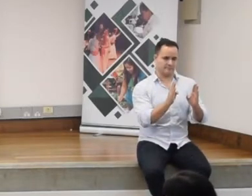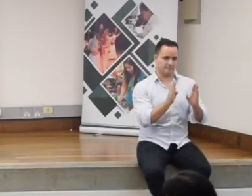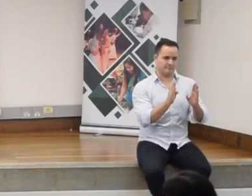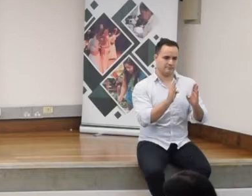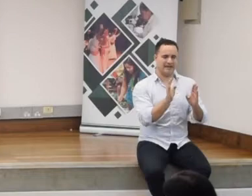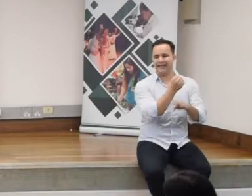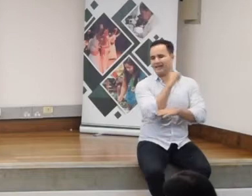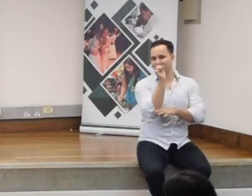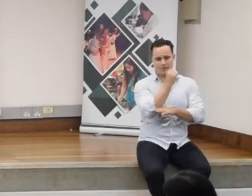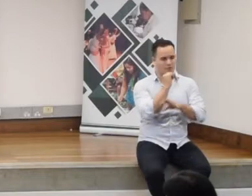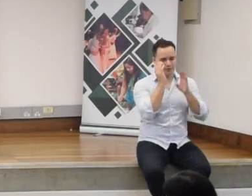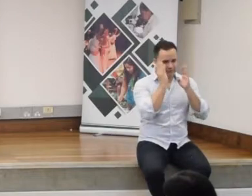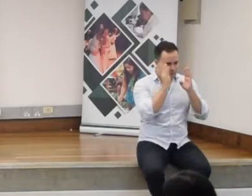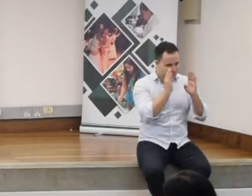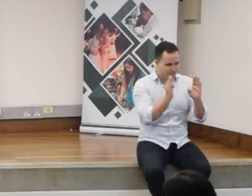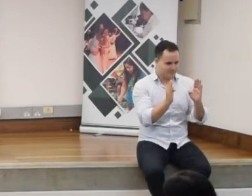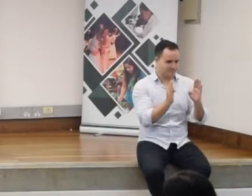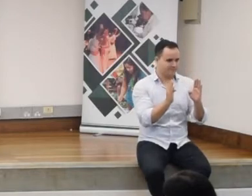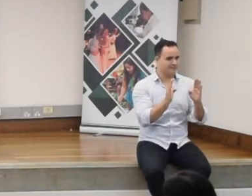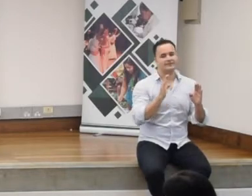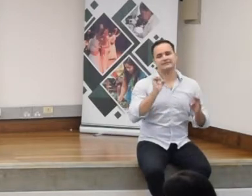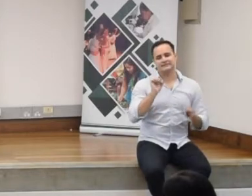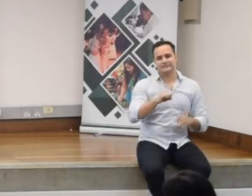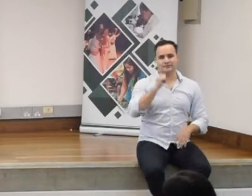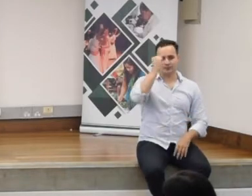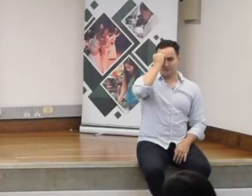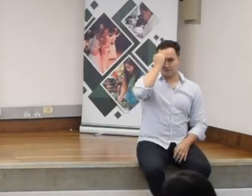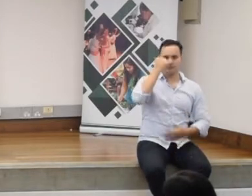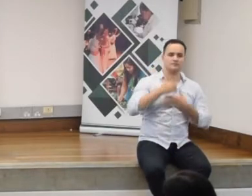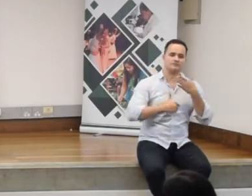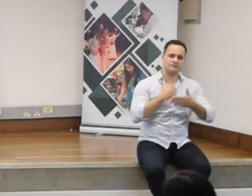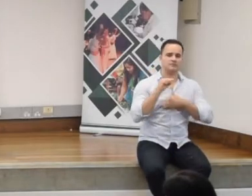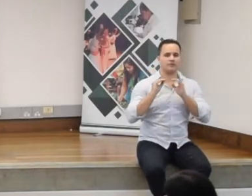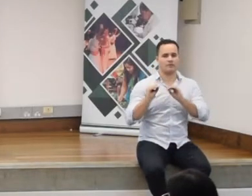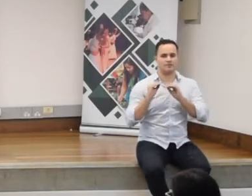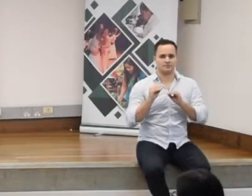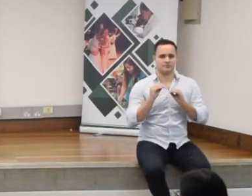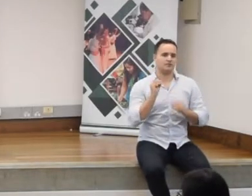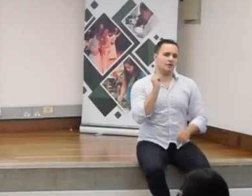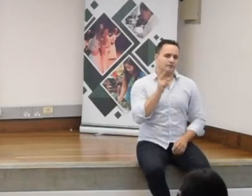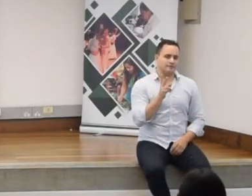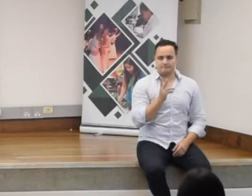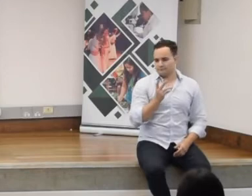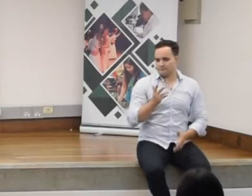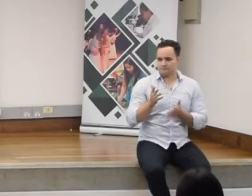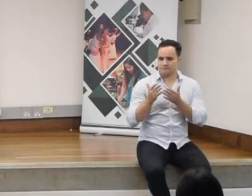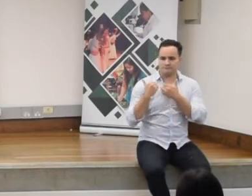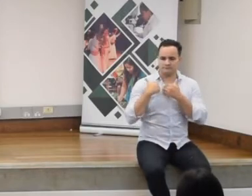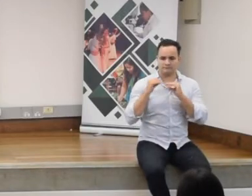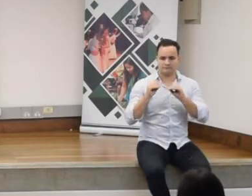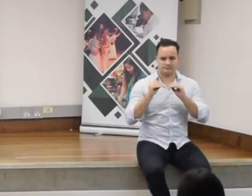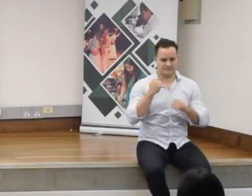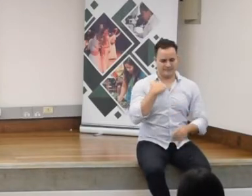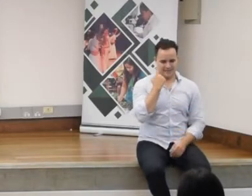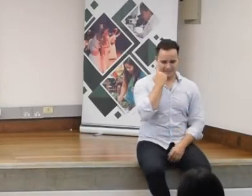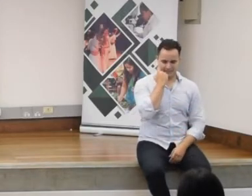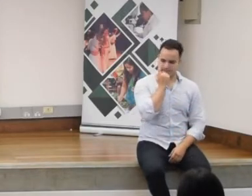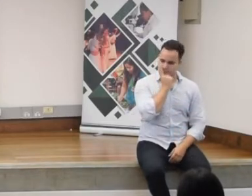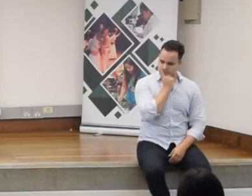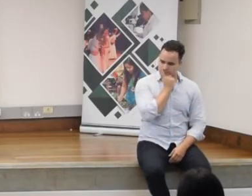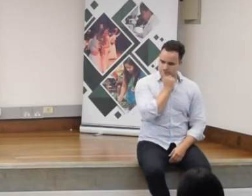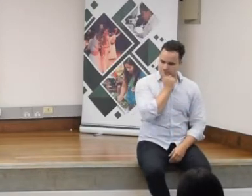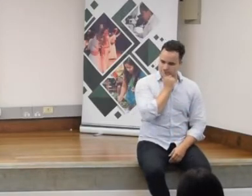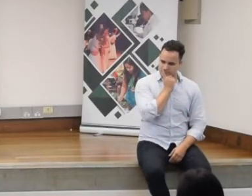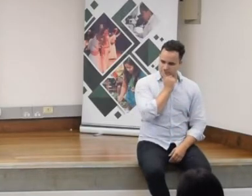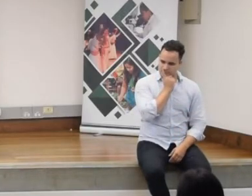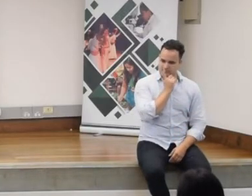paradójico. No, sabemos que el docente también está en un proceso de formación, y cuando ayer hablábamos